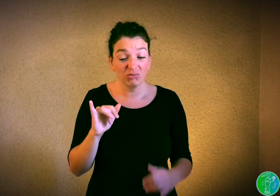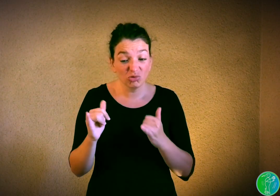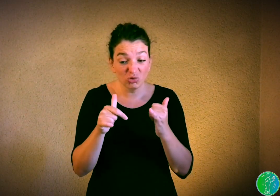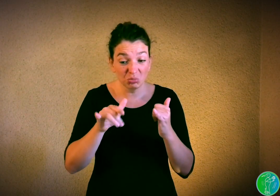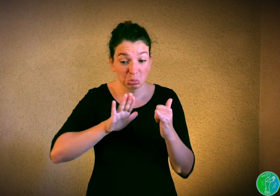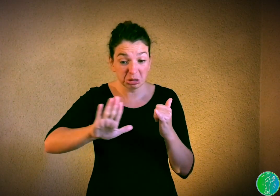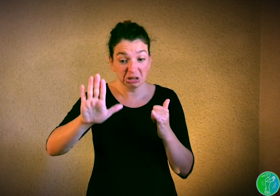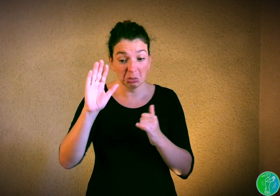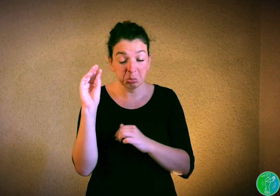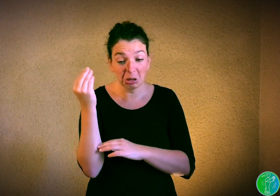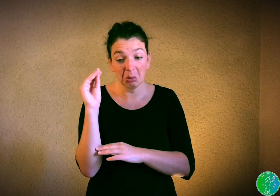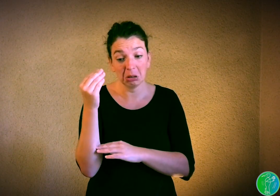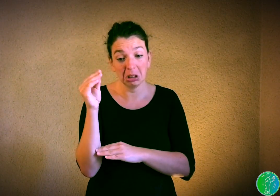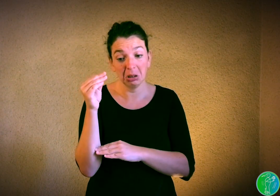c'était des jeux de bébé.